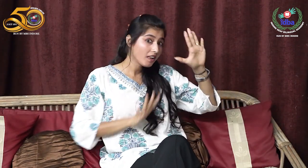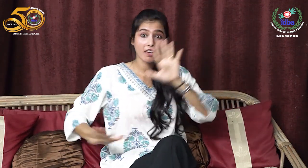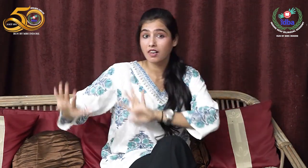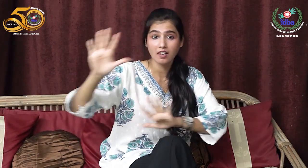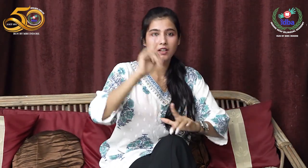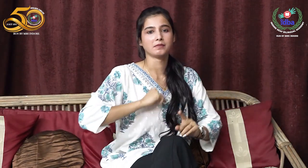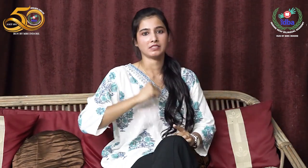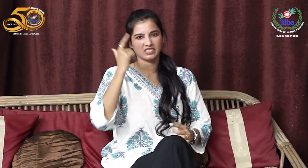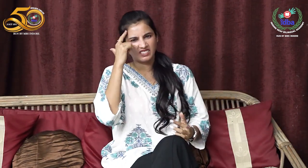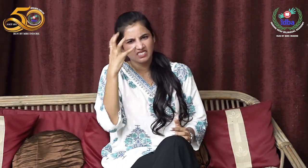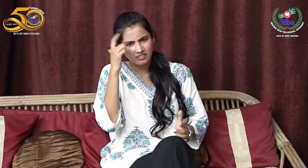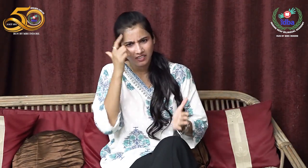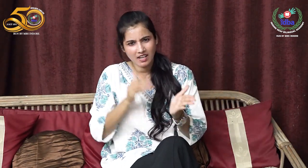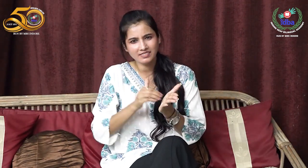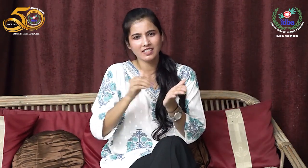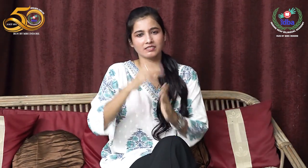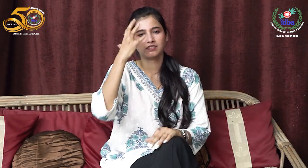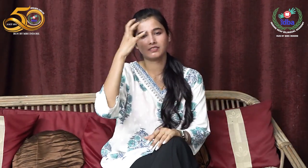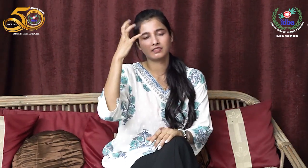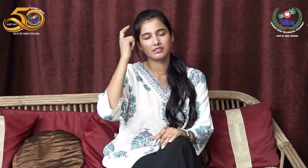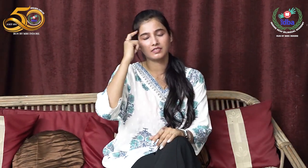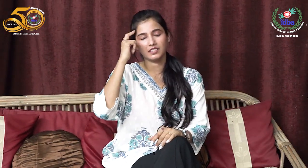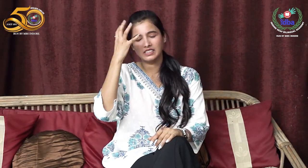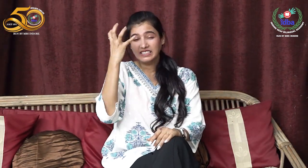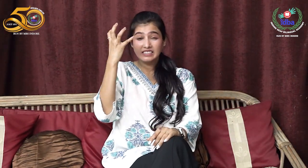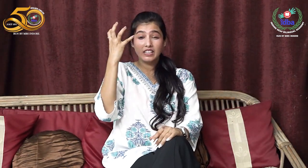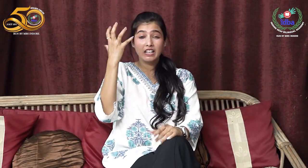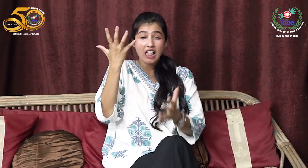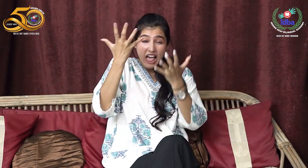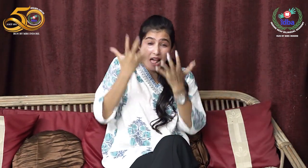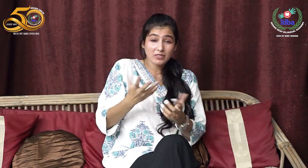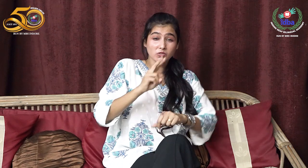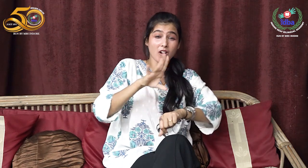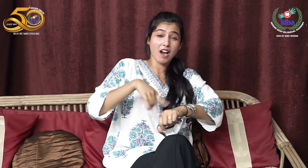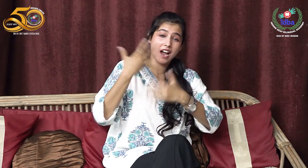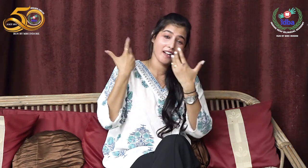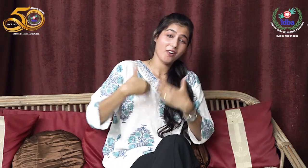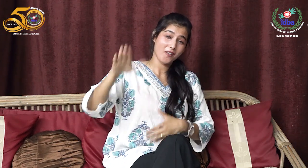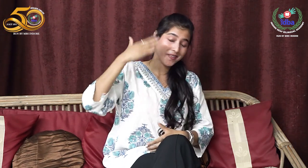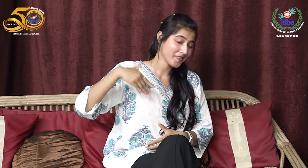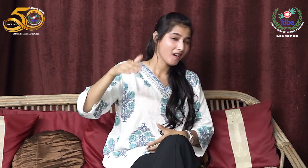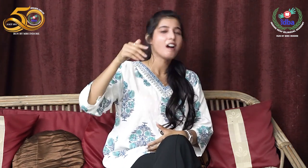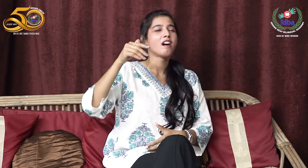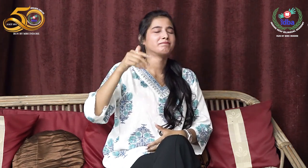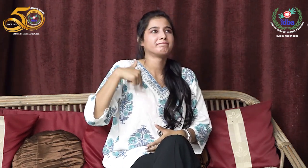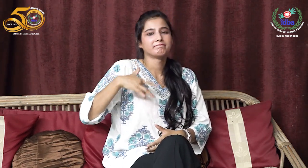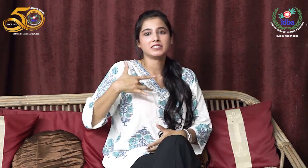अलग थी, अलग अलग जो यहाँ पे एक्सप्रेशंस थे अलग अलग चीज़ें थी। बहुत प्रॉब्लम, मेरा बार बार सिर भी दुखा है इन सब चीज़ों में कि बहुत हैवी हुआ, क्योंकि 24 घंटे यहाँ साइंस चलती है।